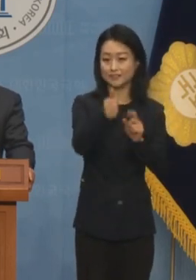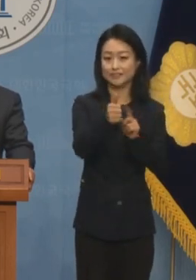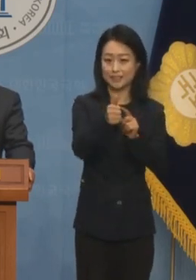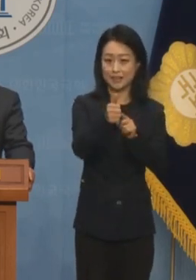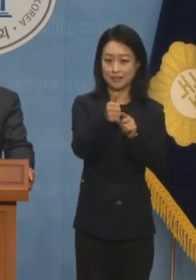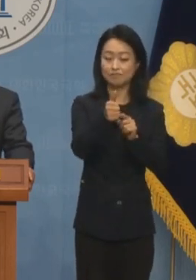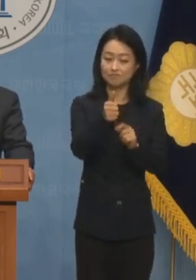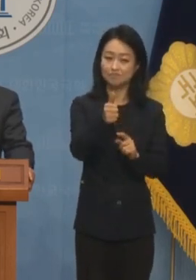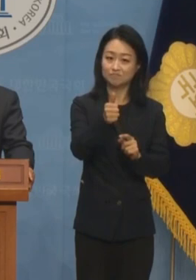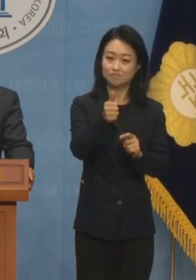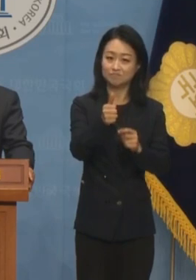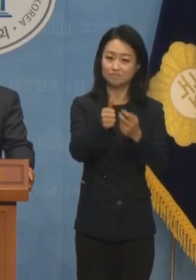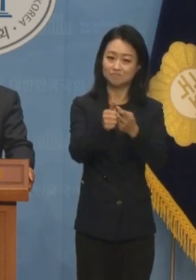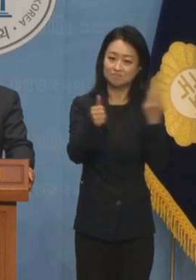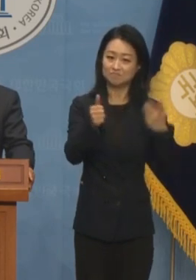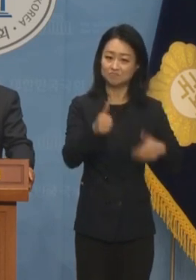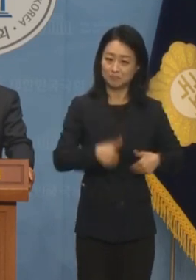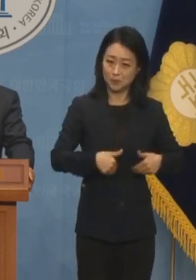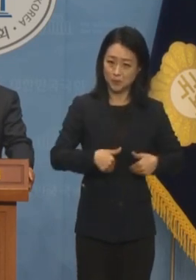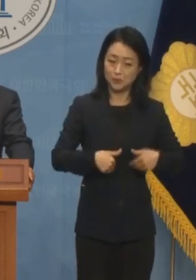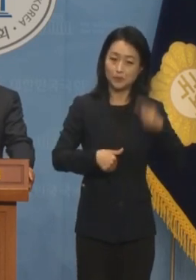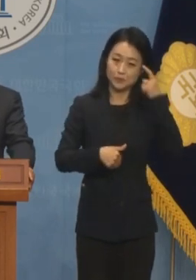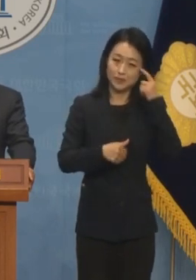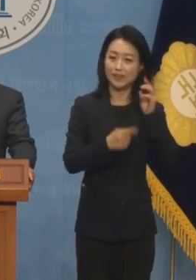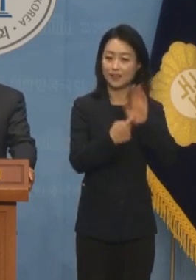않았다는 본심이 드러난 것입니다.